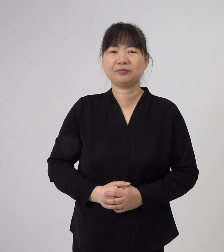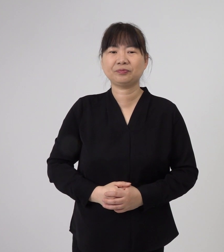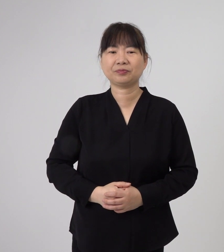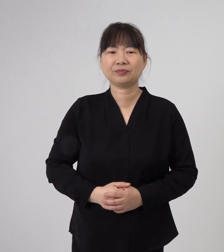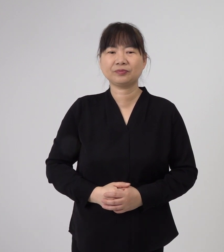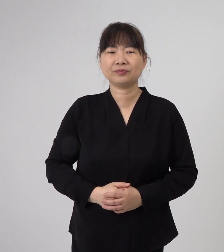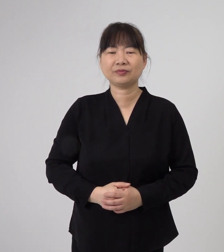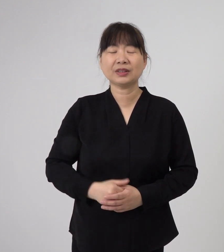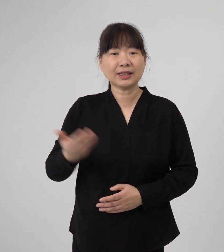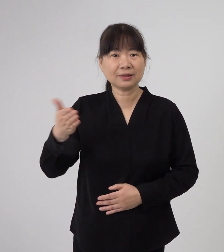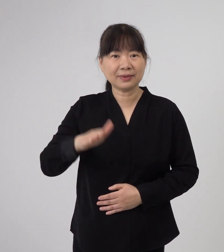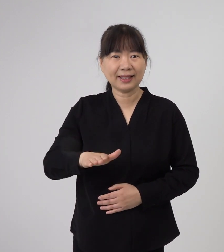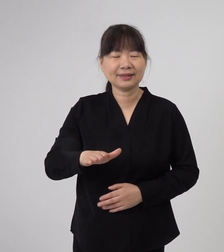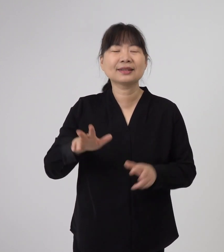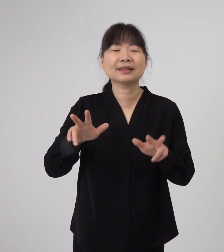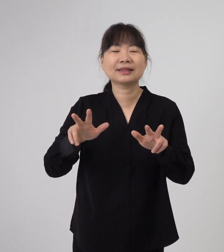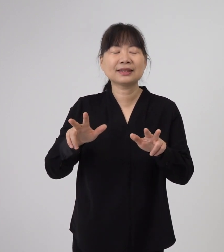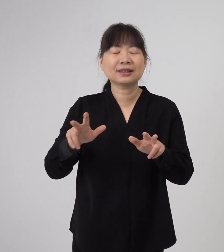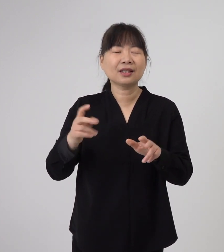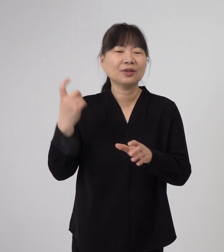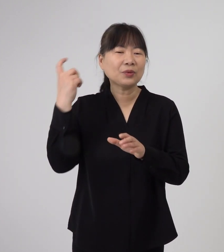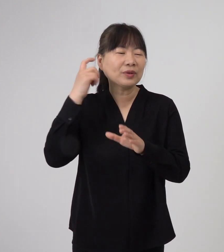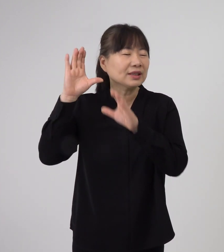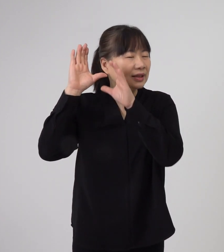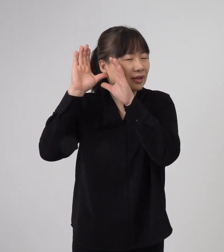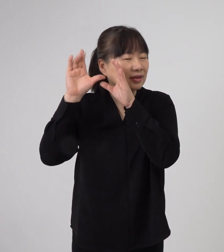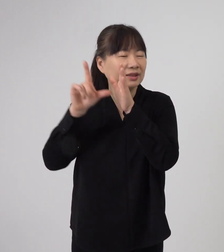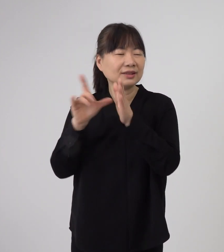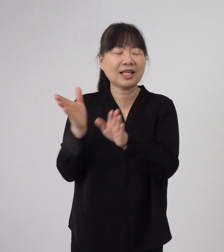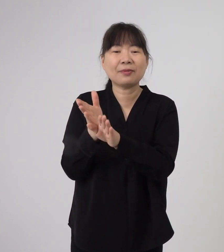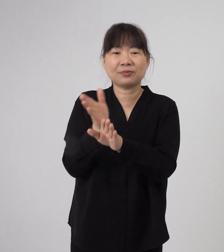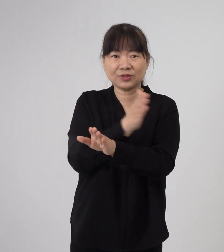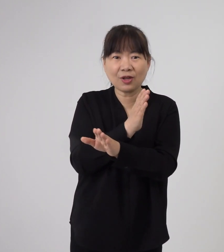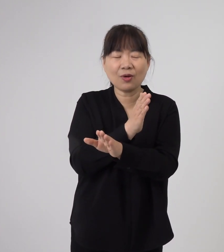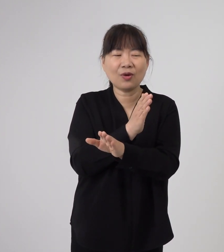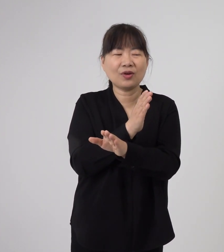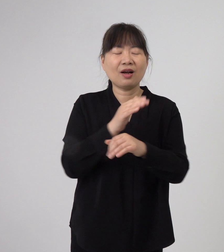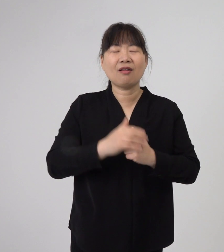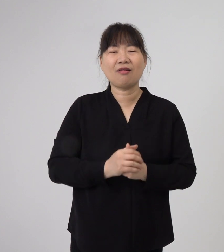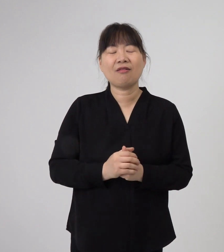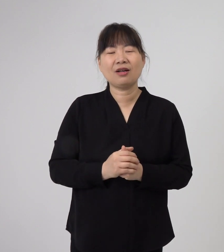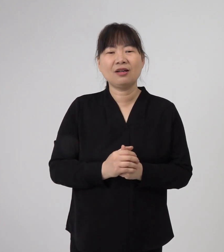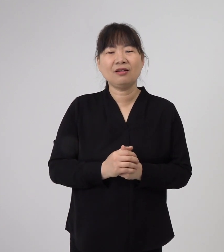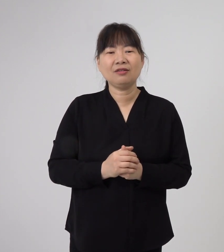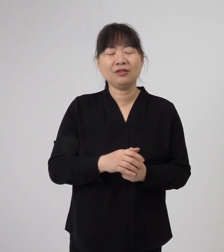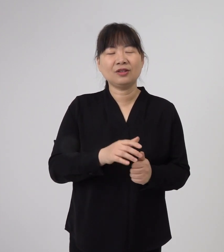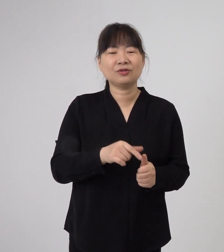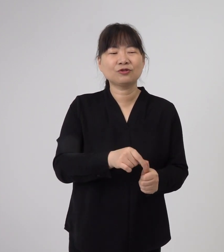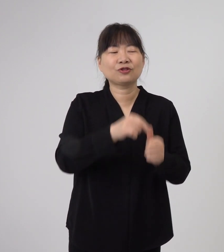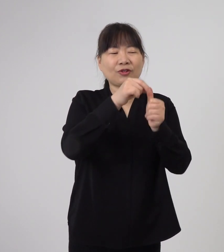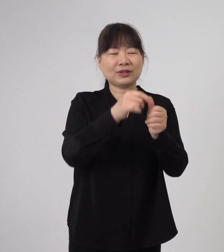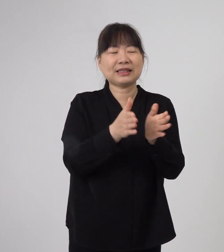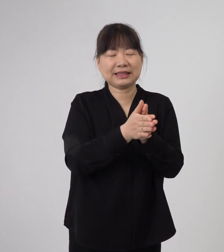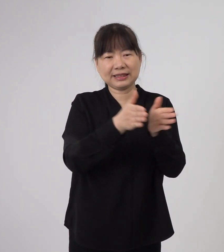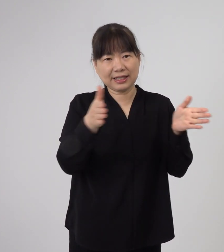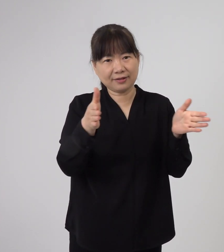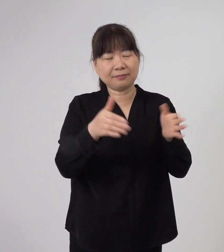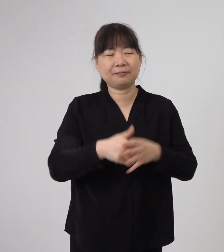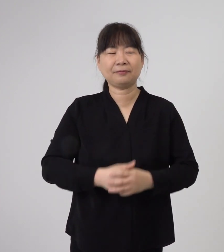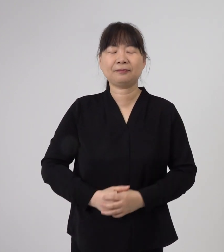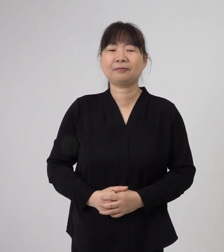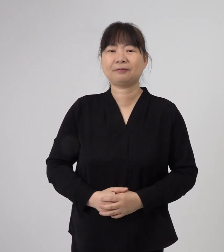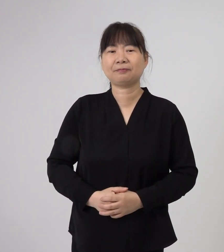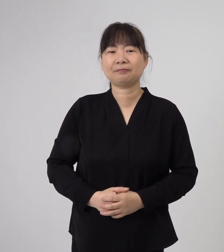이들의 구원은 여기서부터 시작이 되는 거예요. 하나님이 그 고통 소리를 들으심으로부터 이들의 구원은 시작이 되는